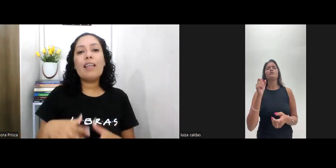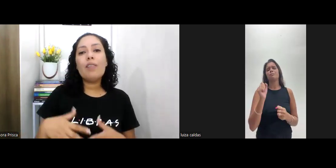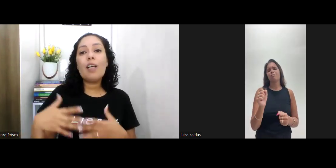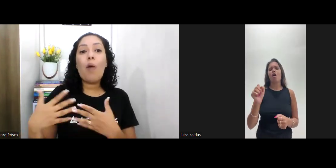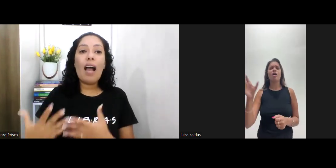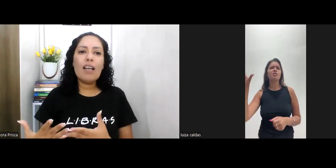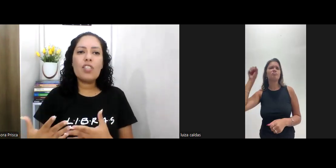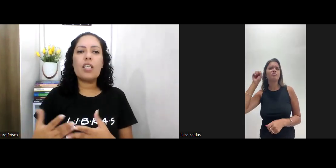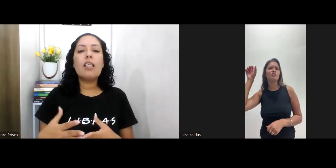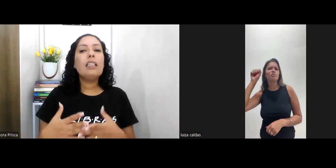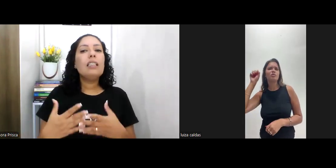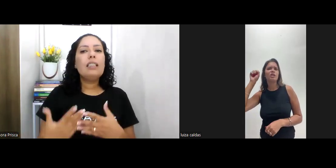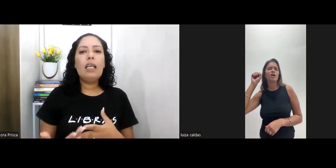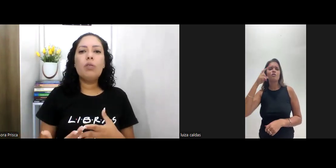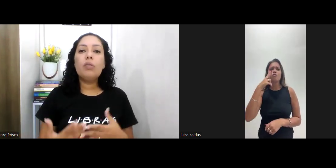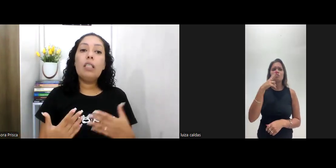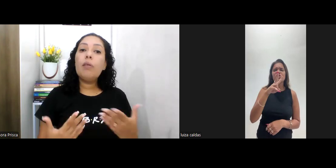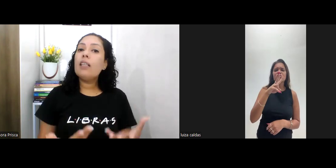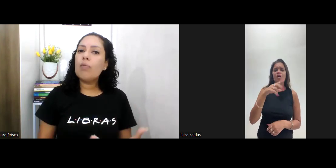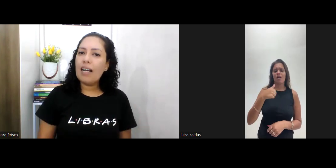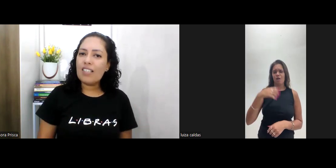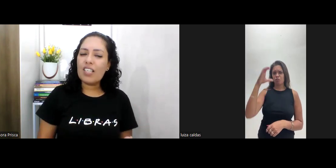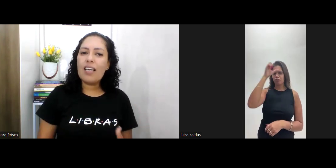estou aprendendo linguagem.